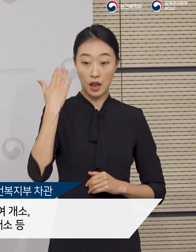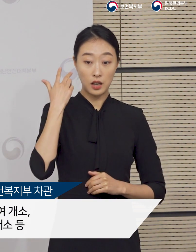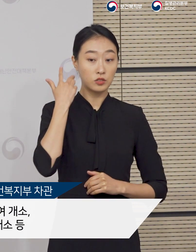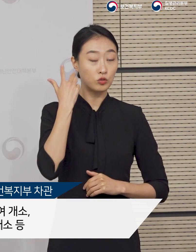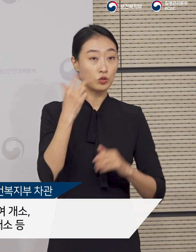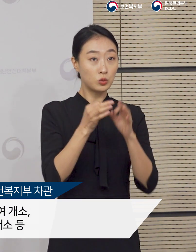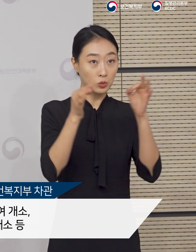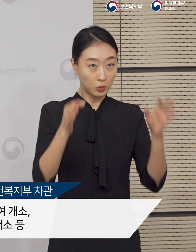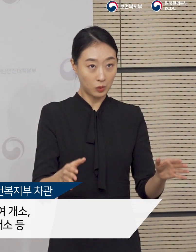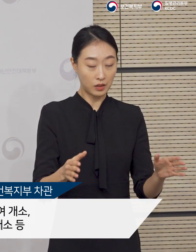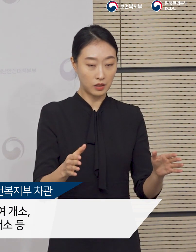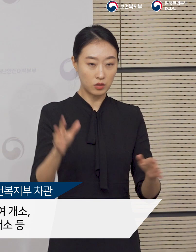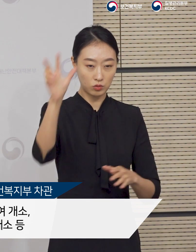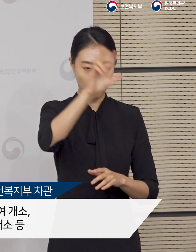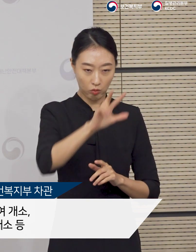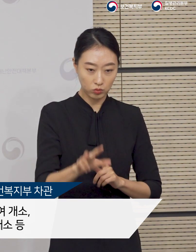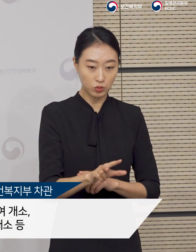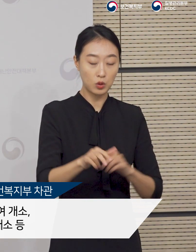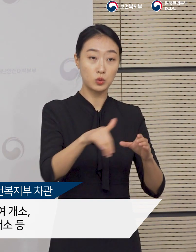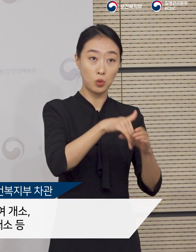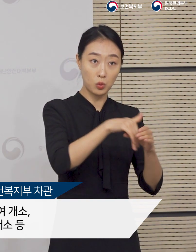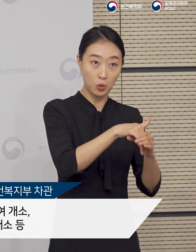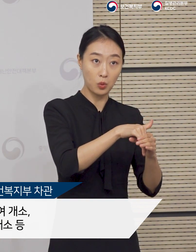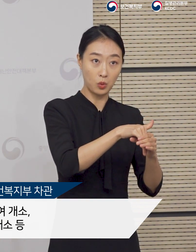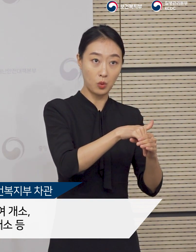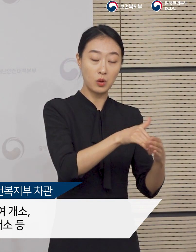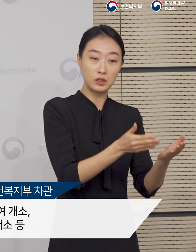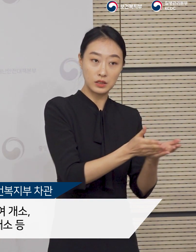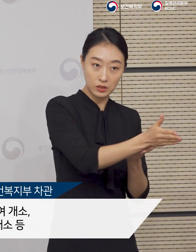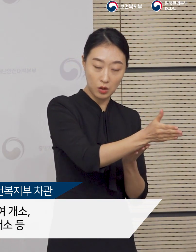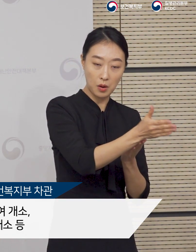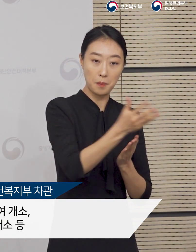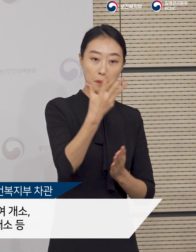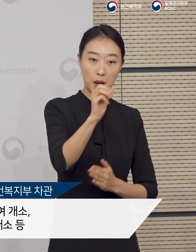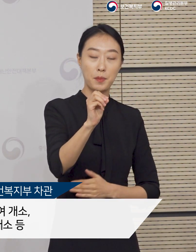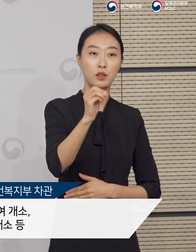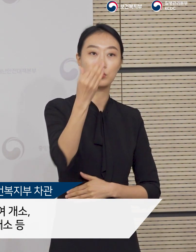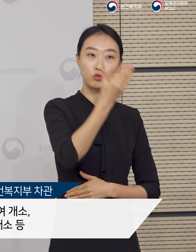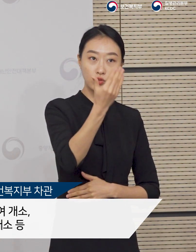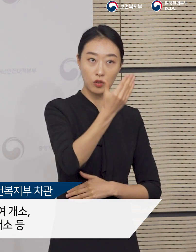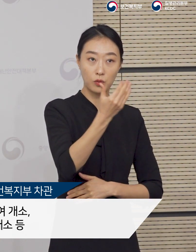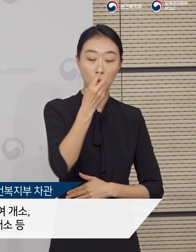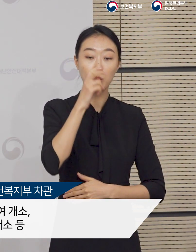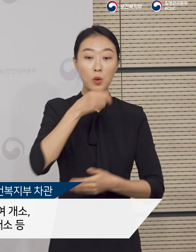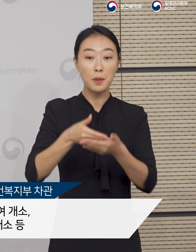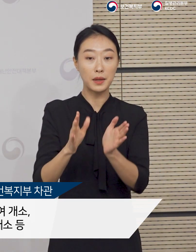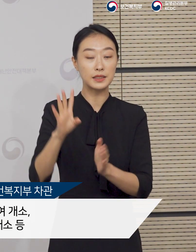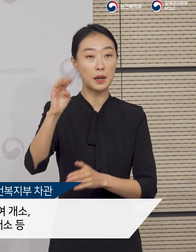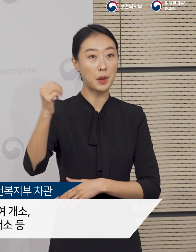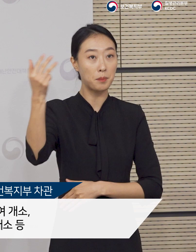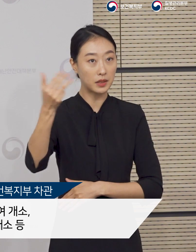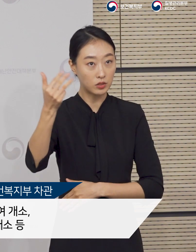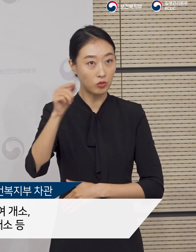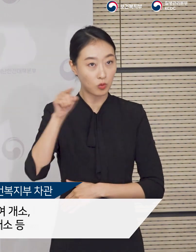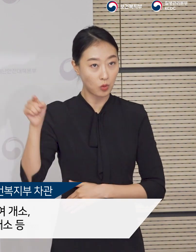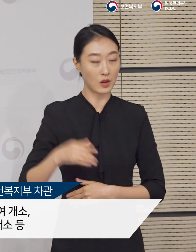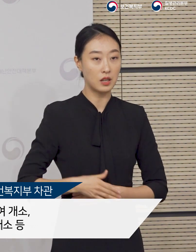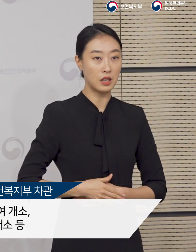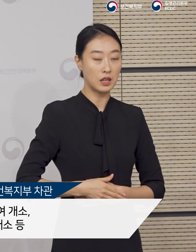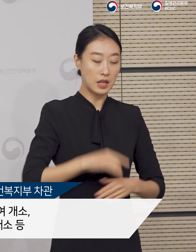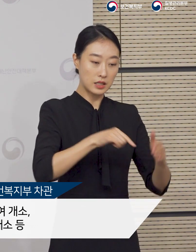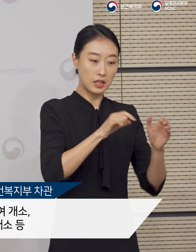동안 전국적으로 종교시설 8만 9천여 개소, 노래방 4만 8천여 개소, 실내